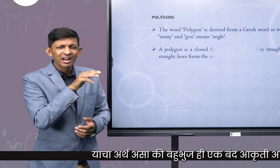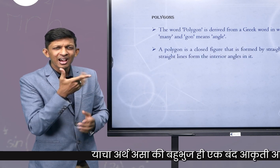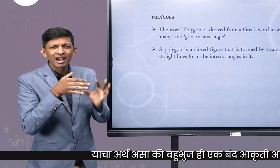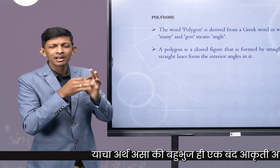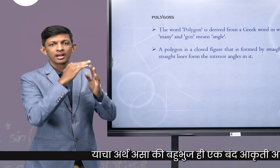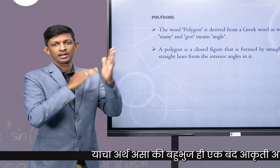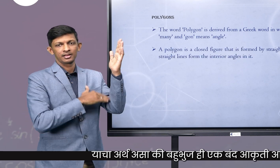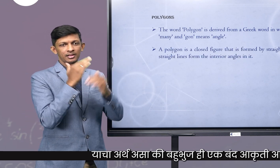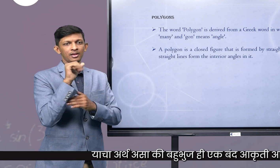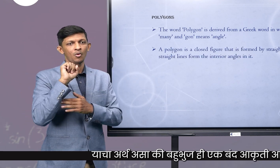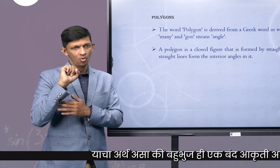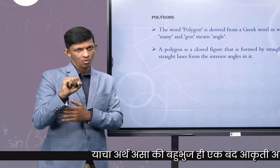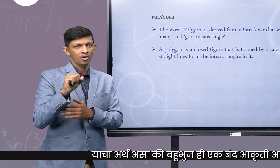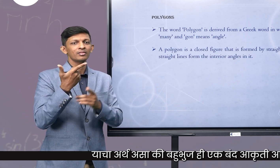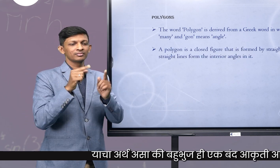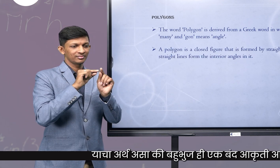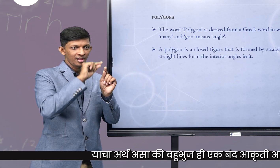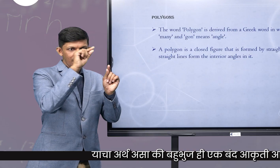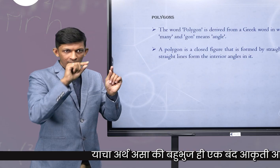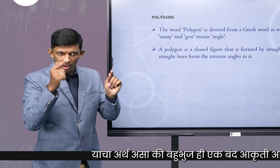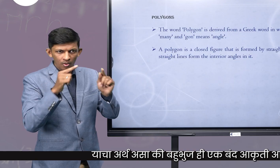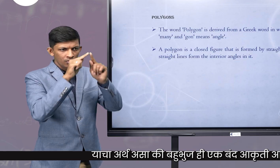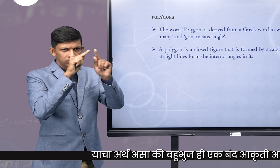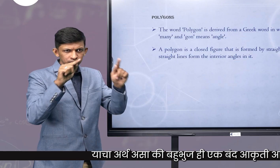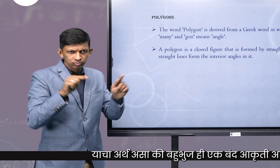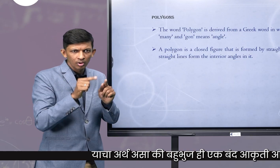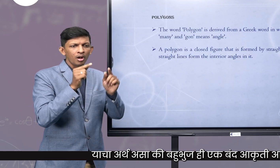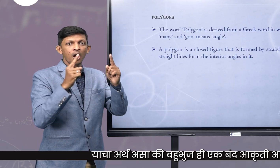याचा अर्थ असा की बहुभुज ही एक बंद आकृती आहे,